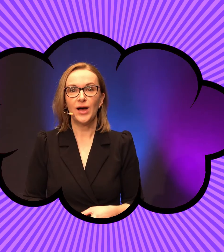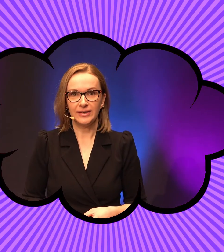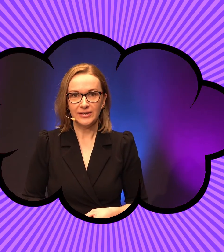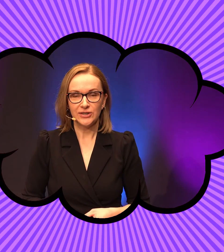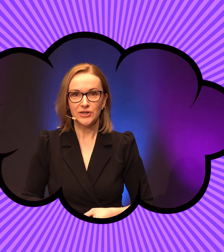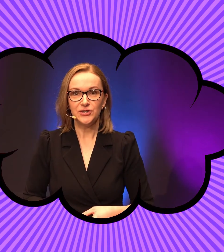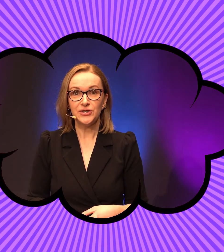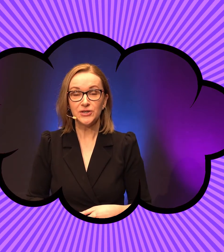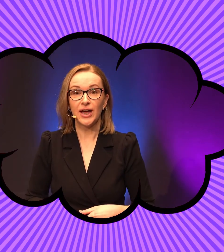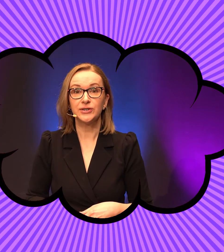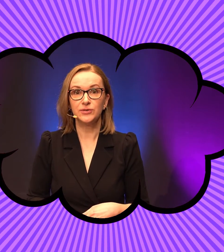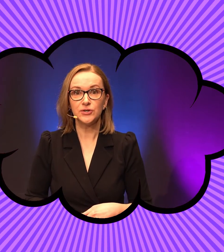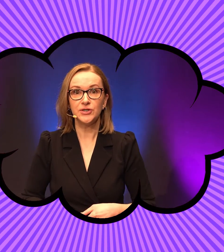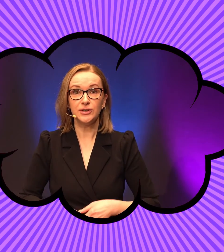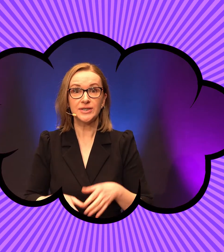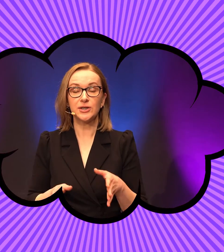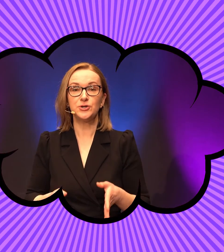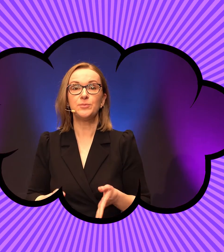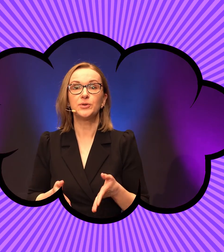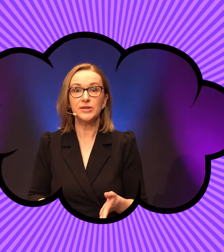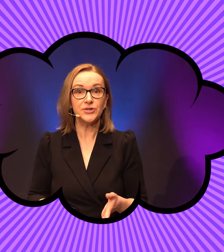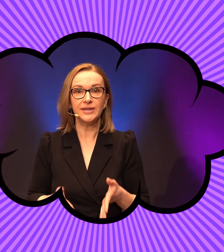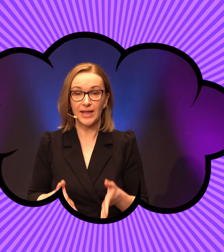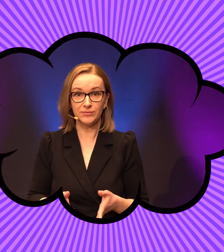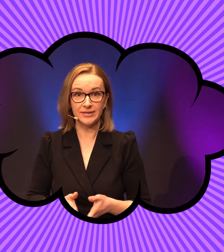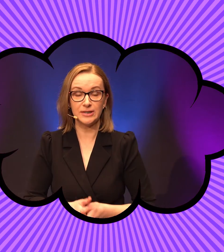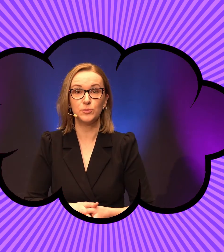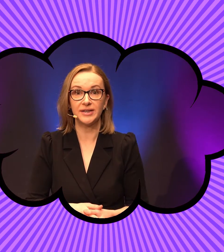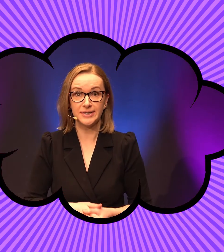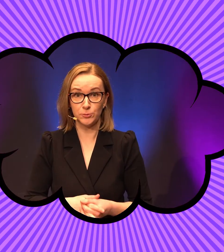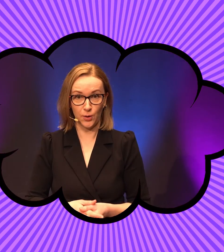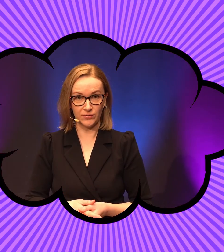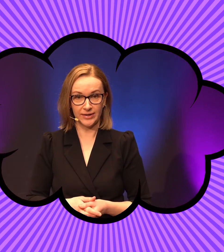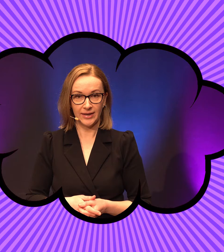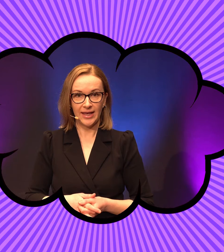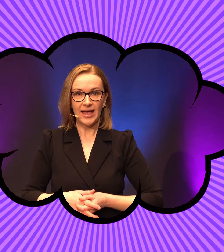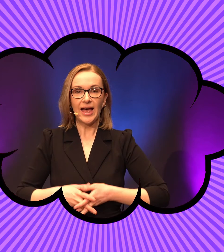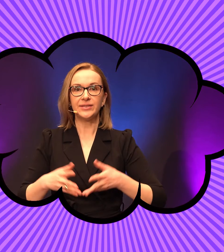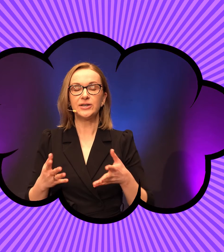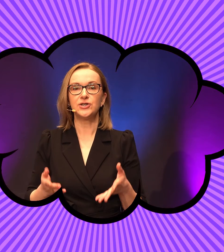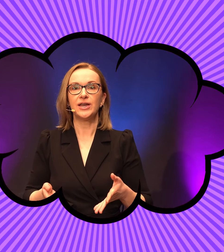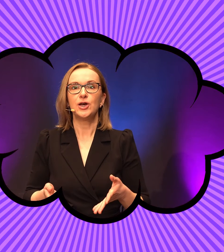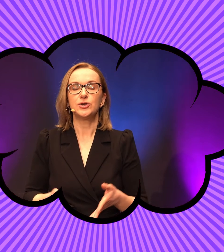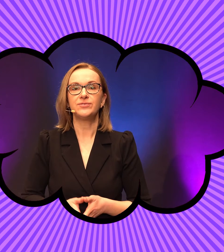Kochani, dzisiejsze aktywności dostarczyły potężnej dawki stymulacji słuchowej, a także